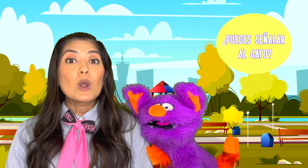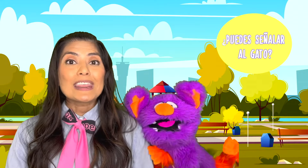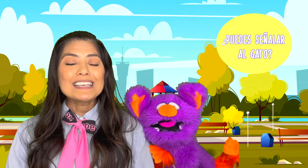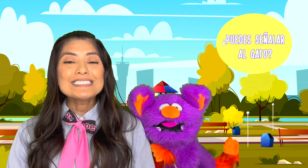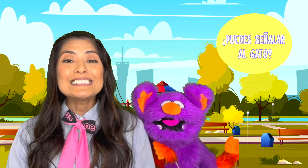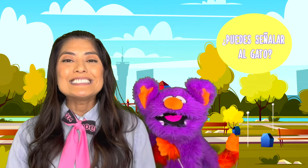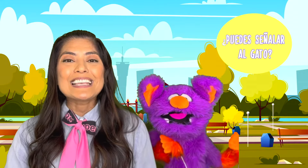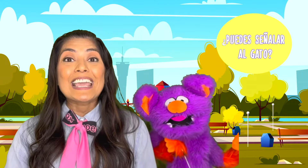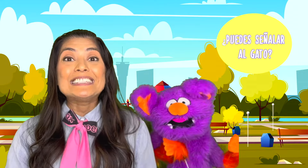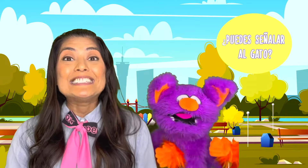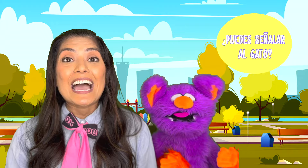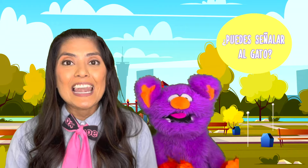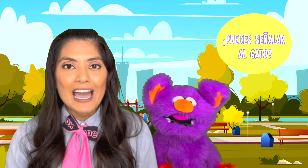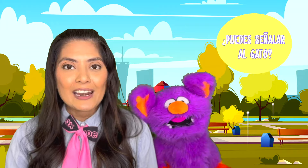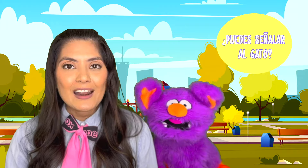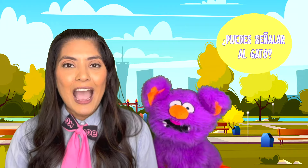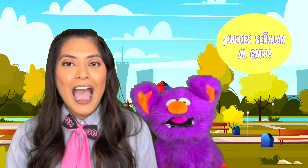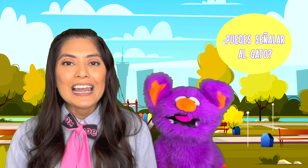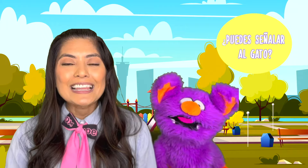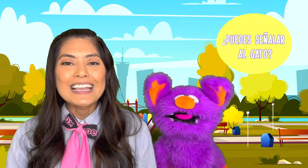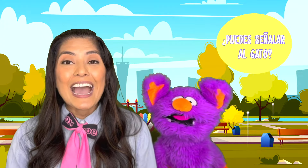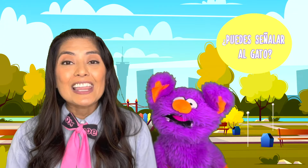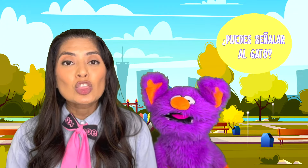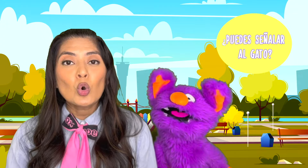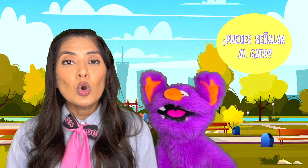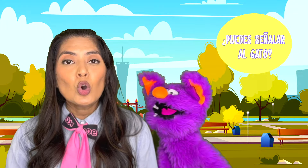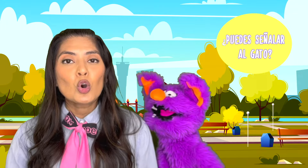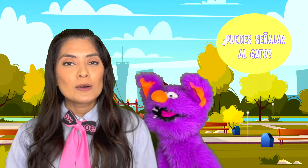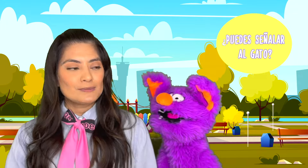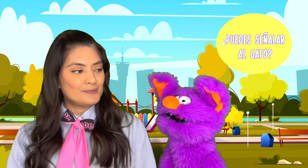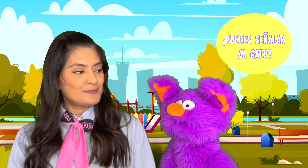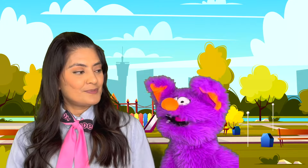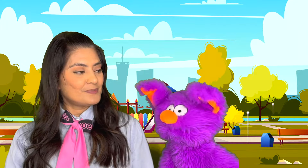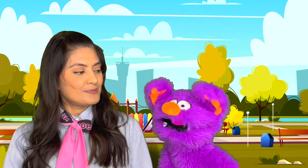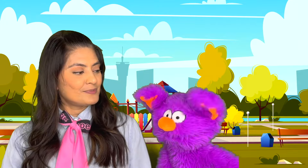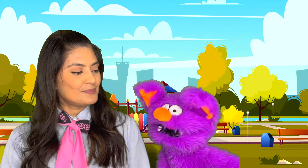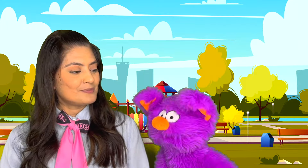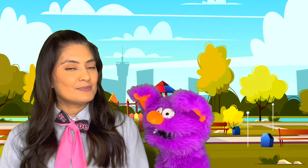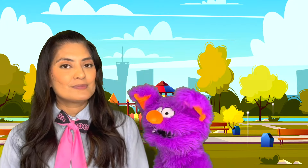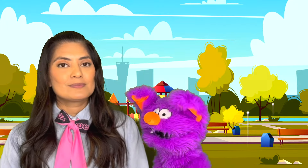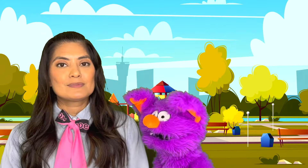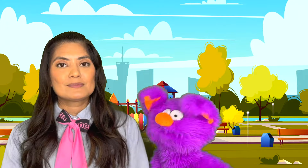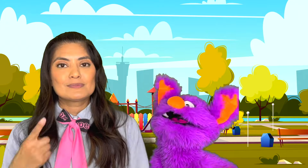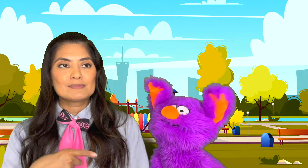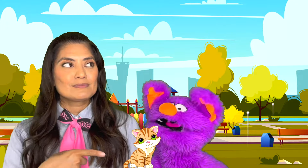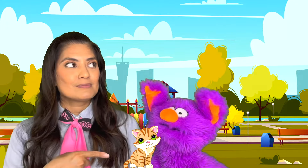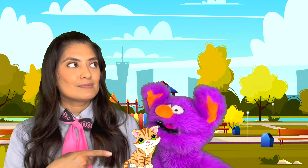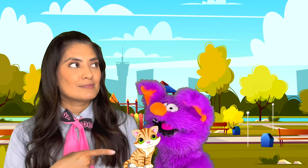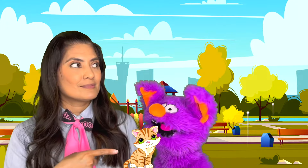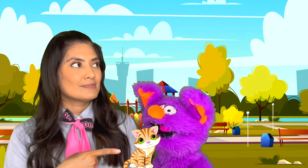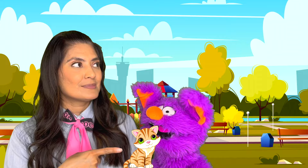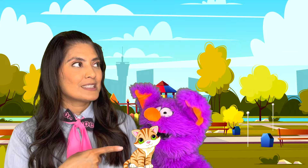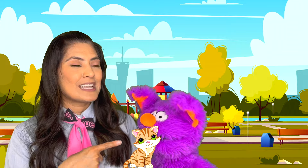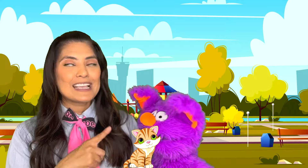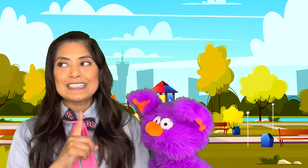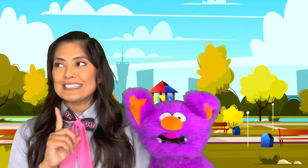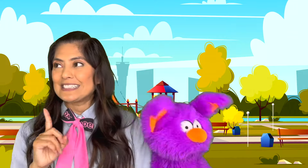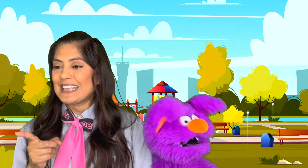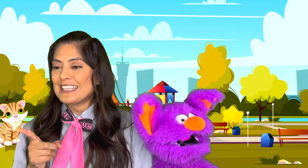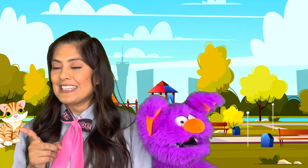¿Puedes señalar al gato? Señalar al gato.